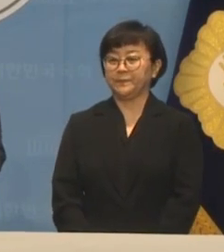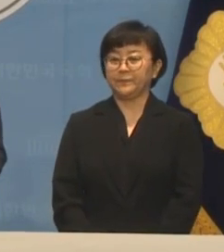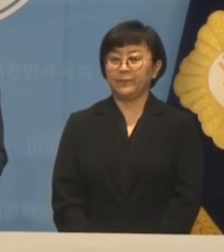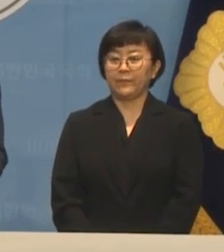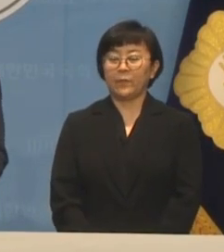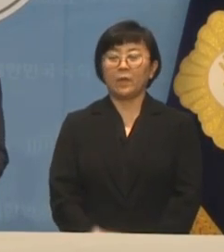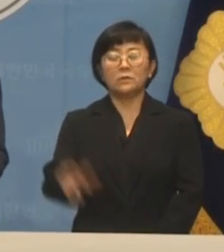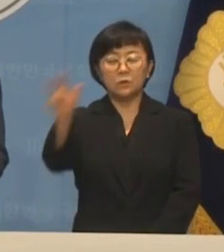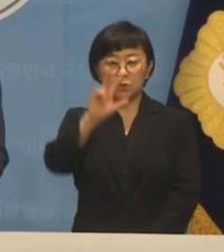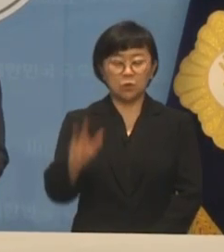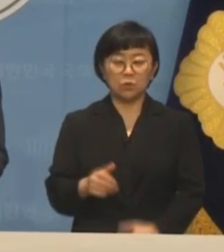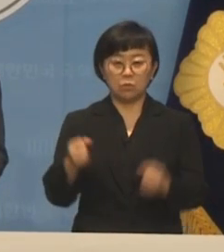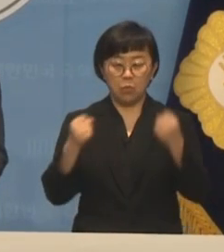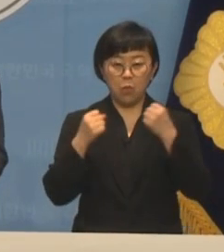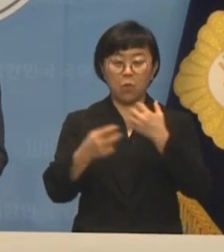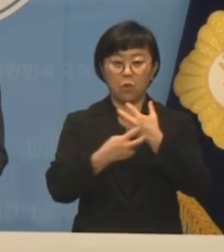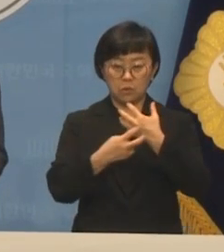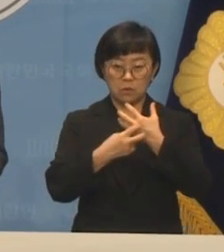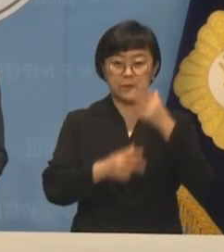그리고